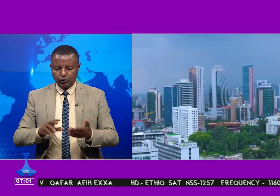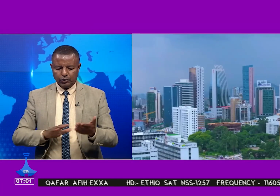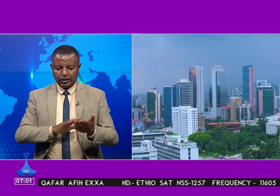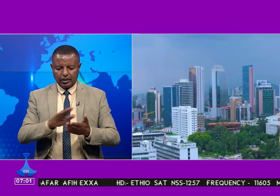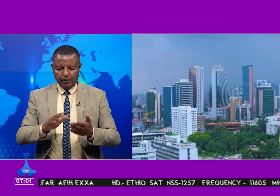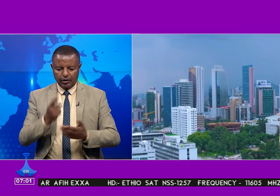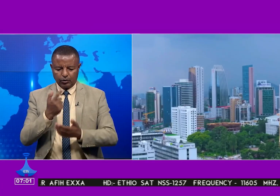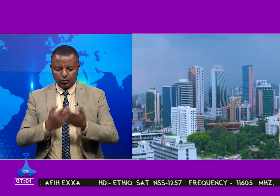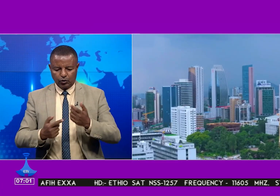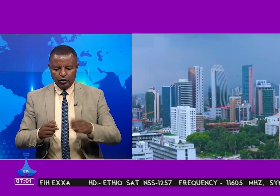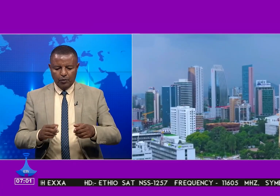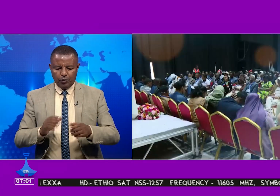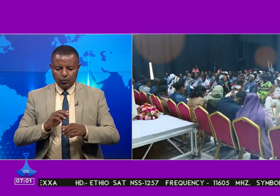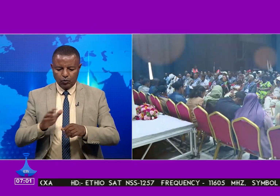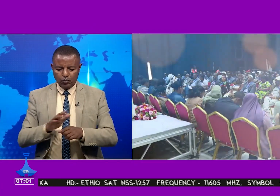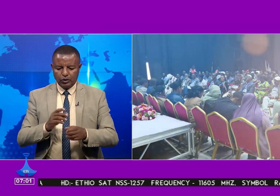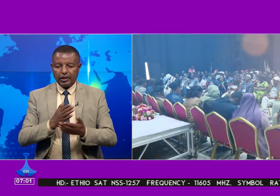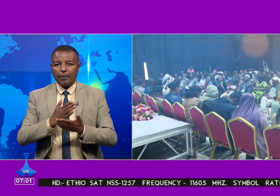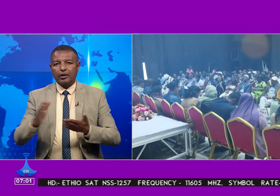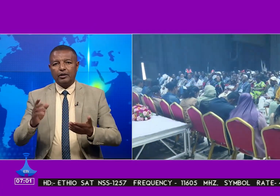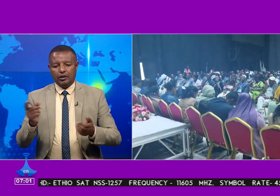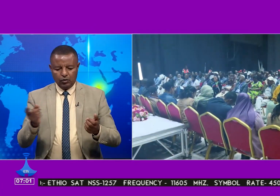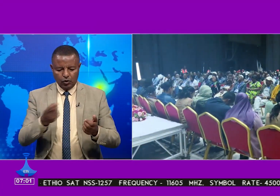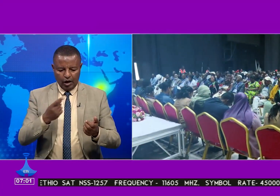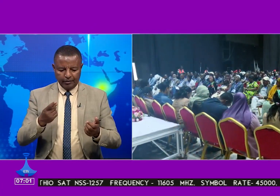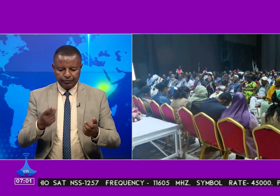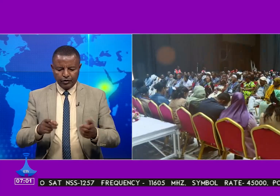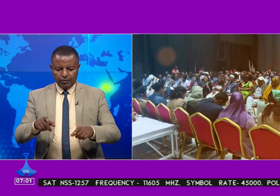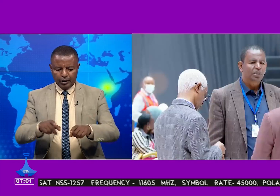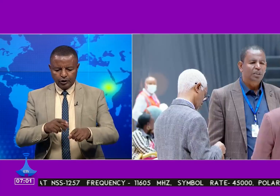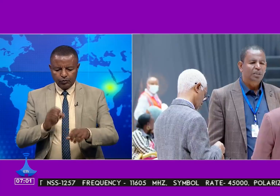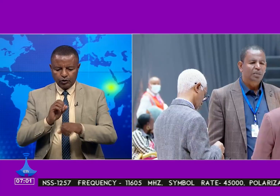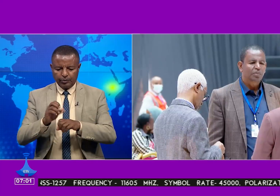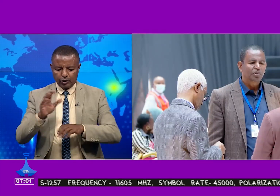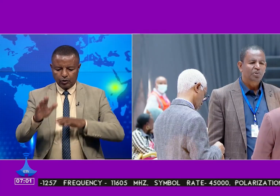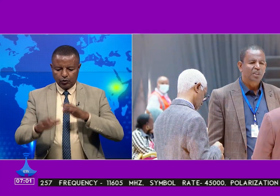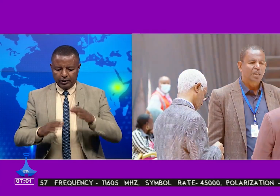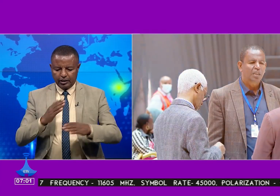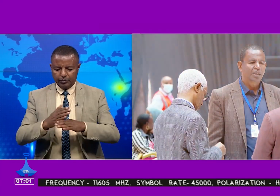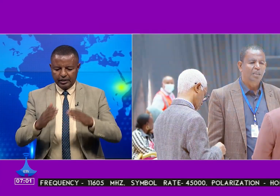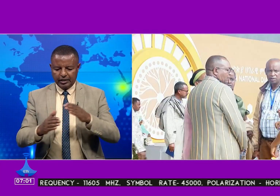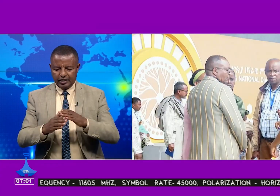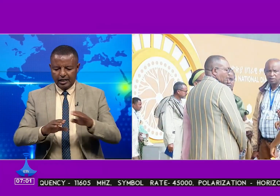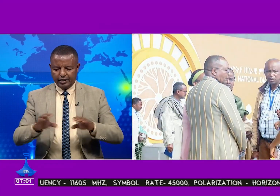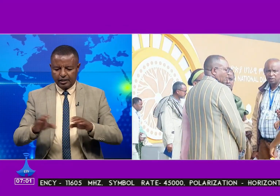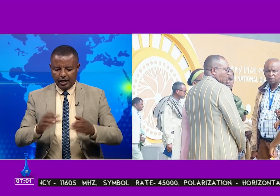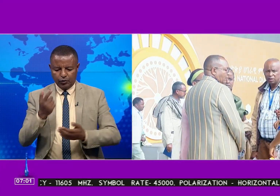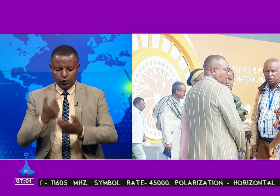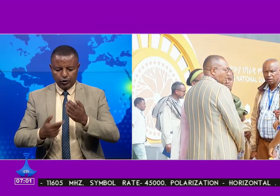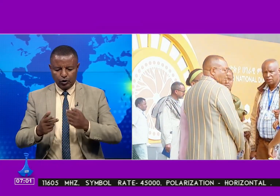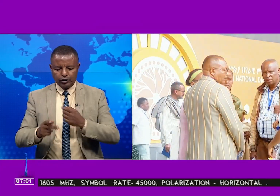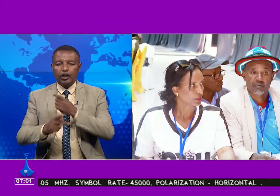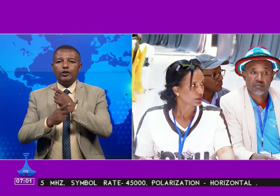የሚነሱ የተዛባ ትርክቶች በሙሉ ያመከነ ሆኗል። በረጅሙ የምክክሩ ሂደት በየደረጃ